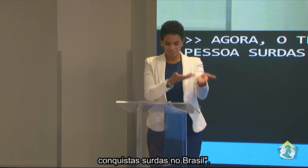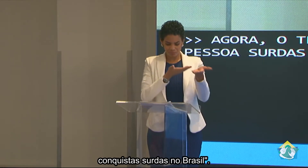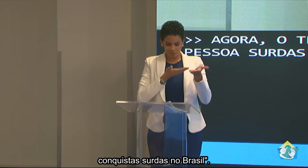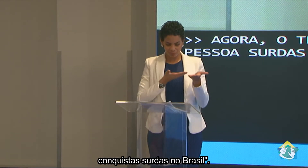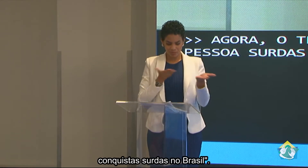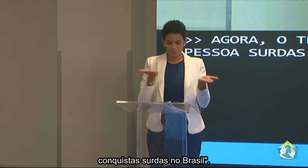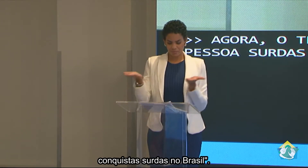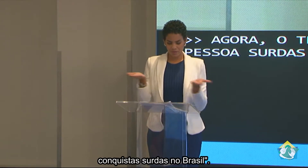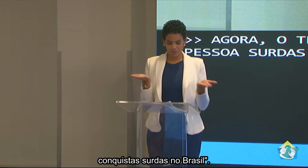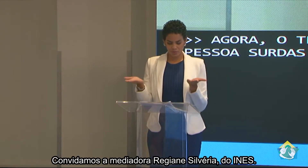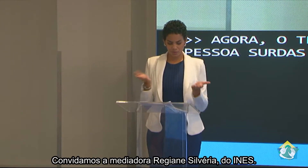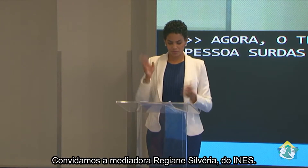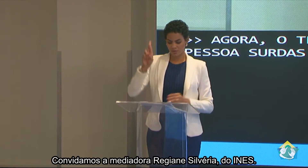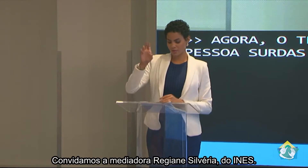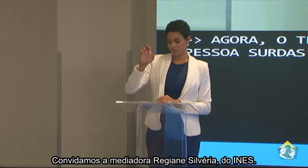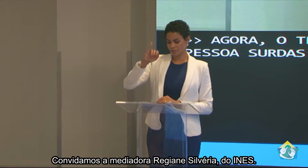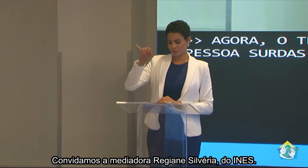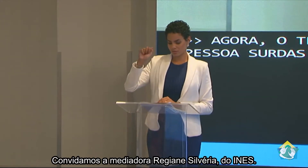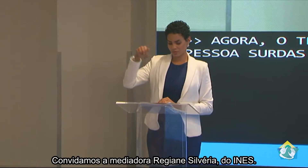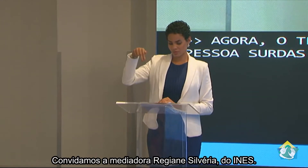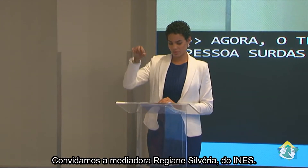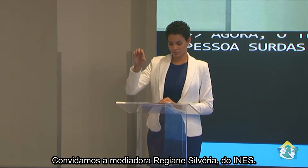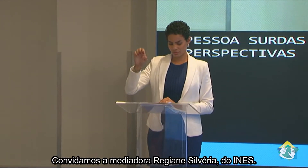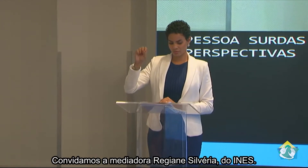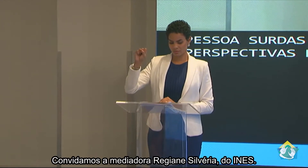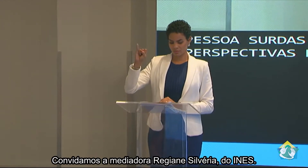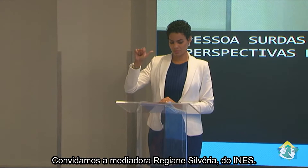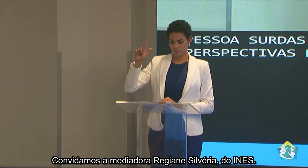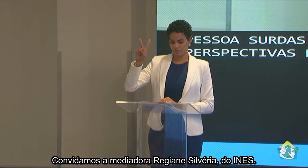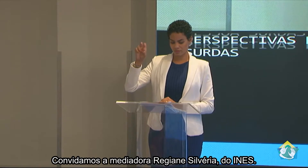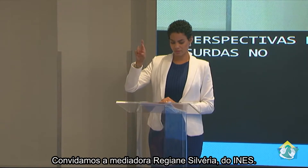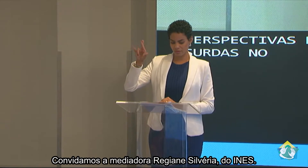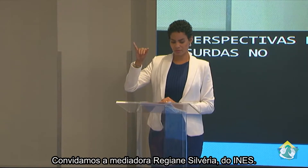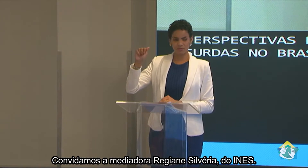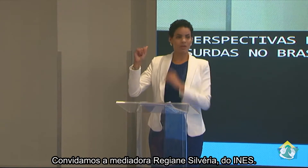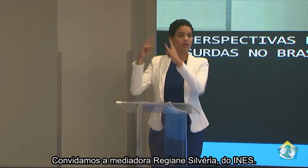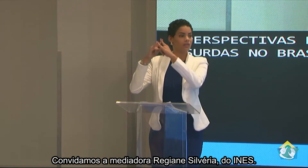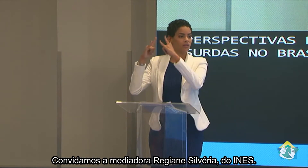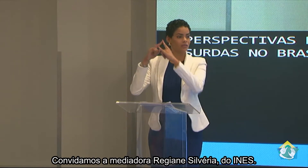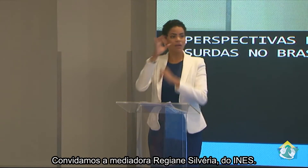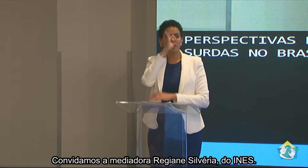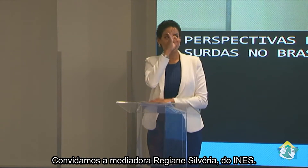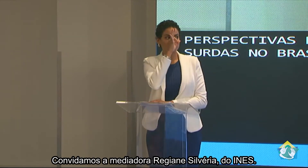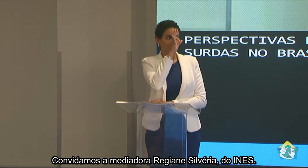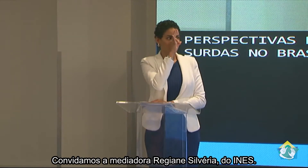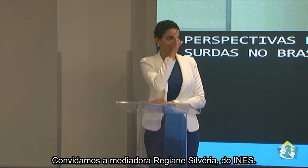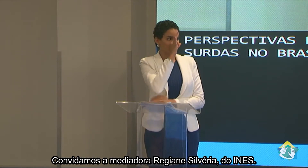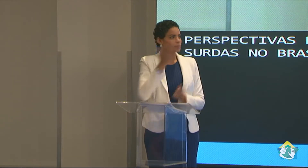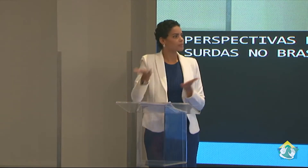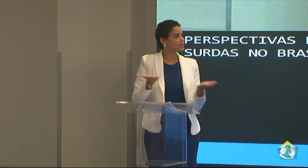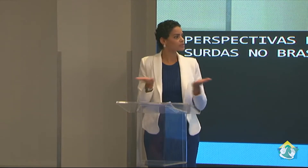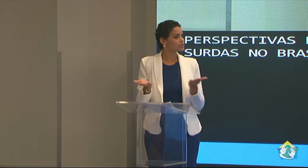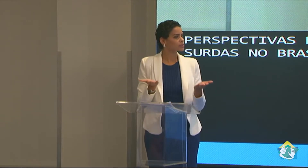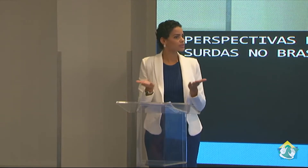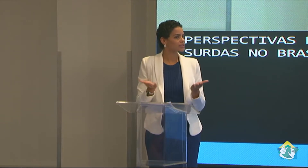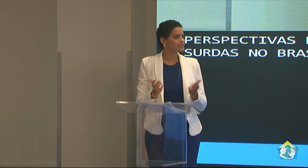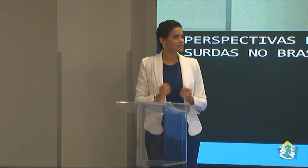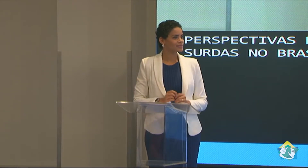surdas no Brasil. Convidamos a mediadora Rejane Silvéria, do INES.